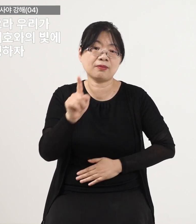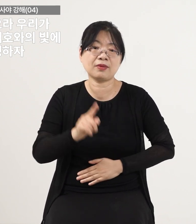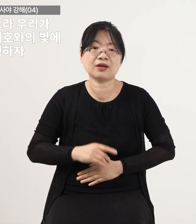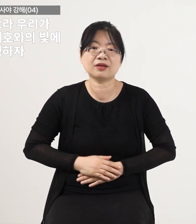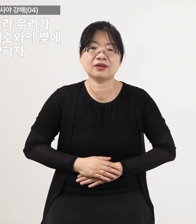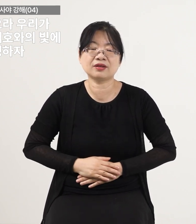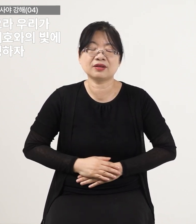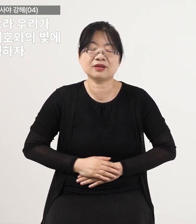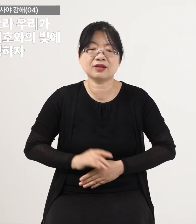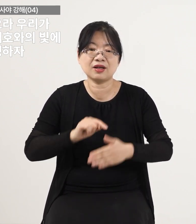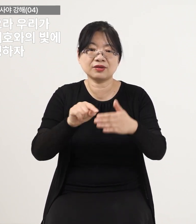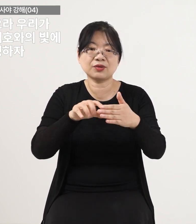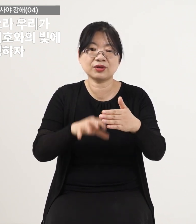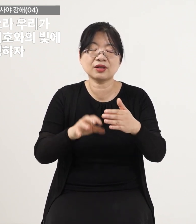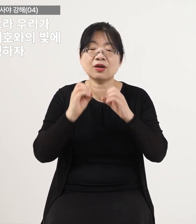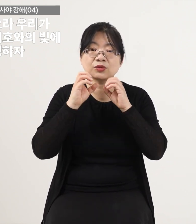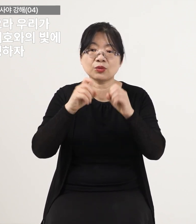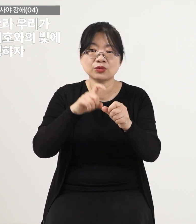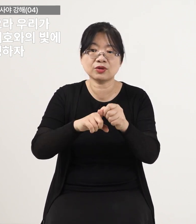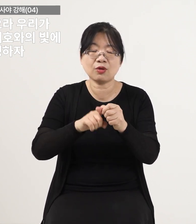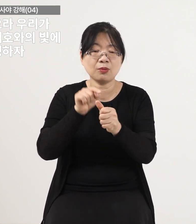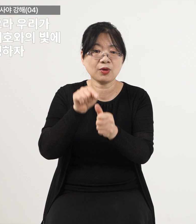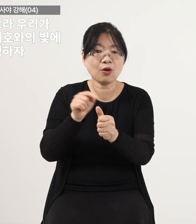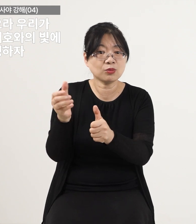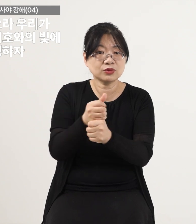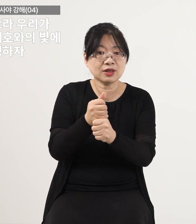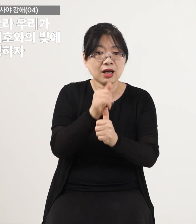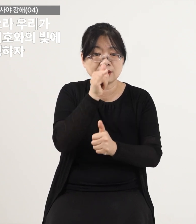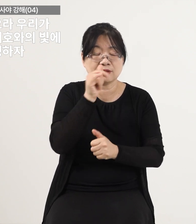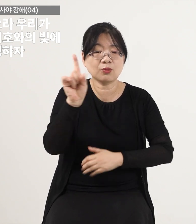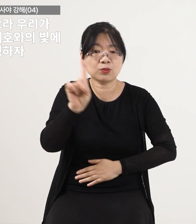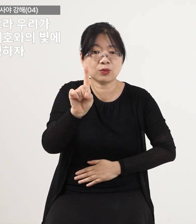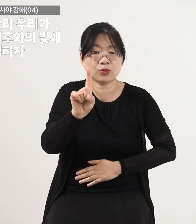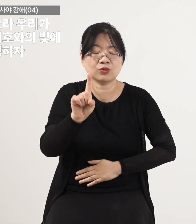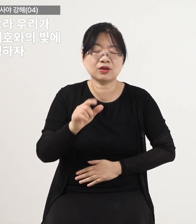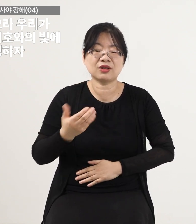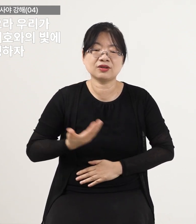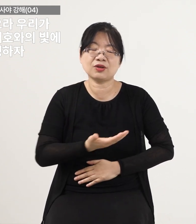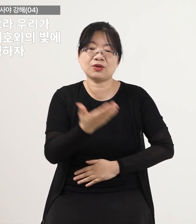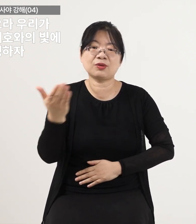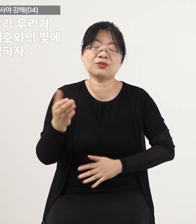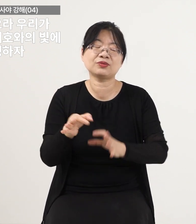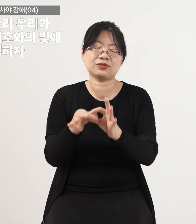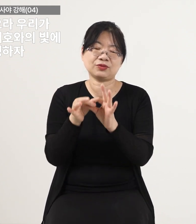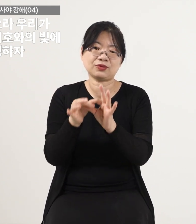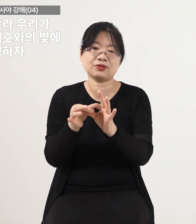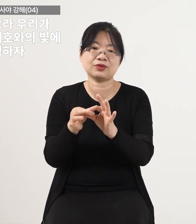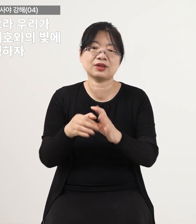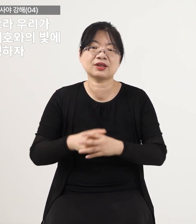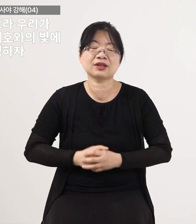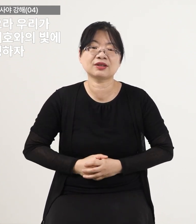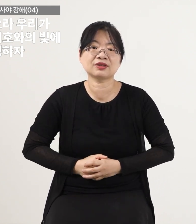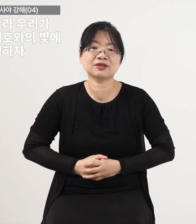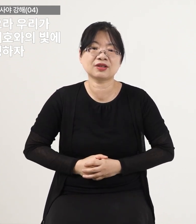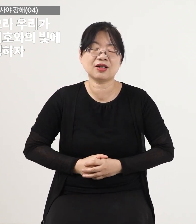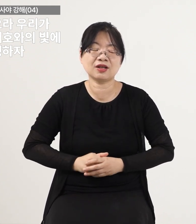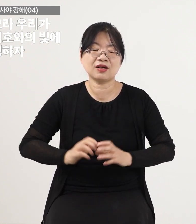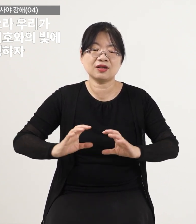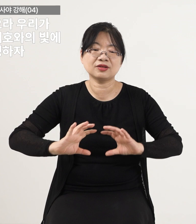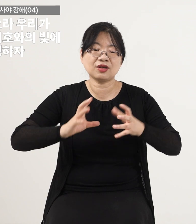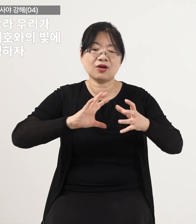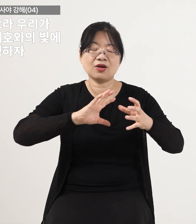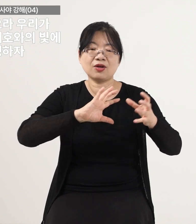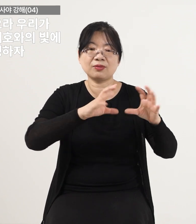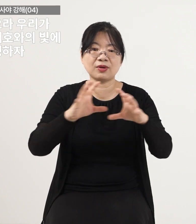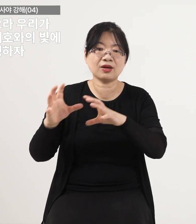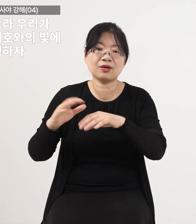그러면 이 속에서 무슨 선교적 명령을 우리가 붙잡을 수 있는 거예요? 여러분들을 통해서 이 열방의